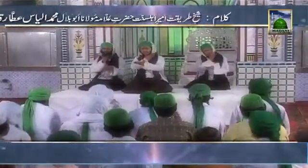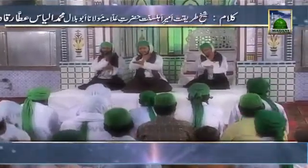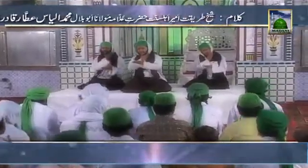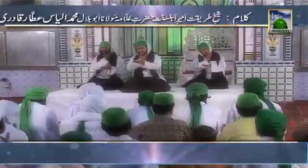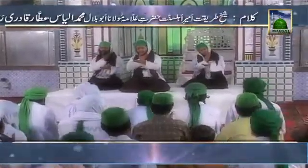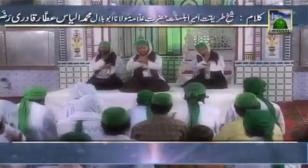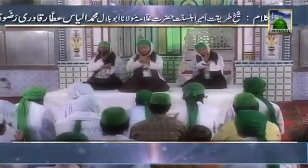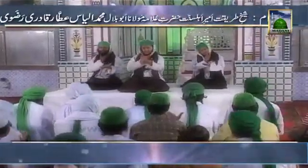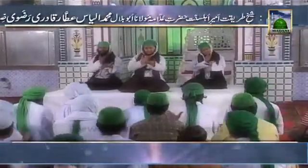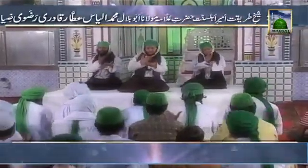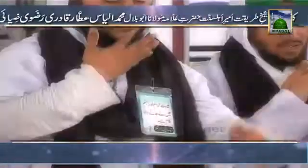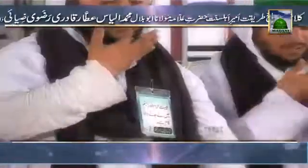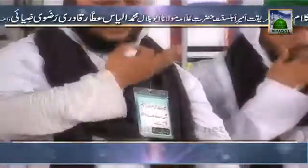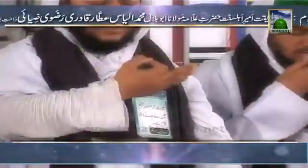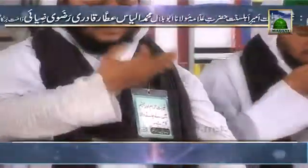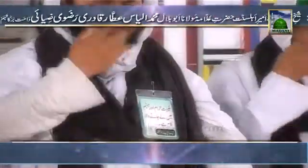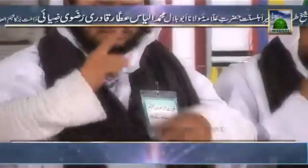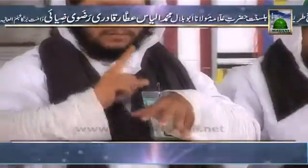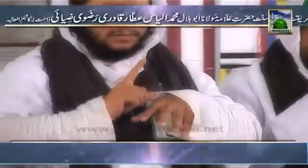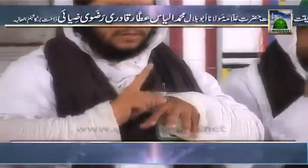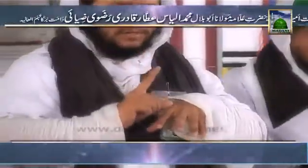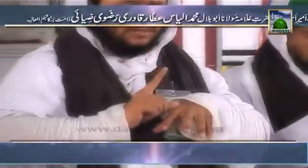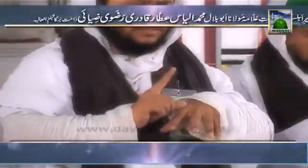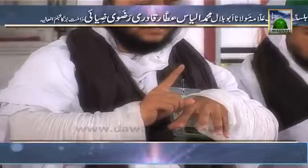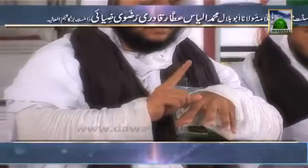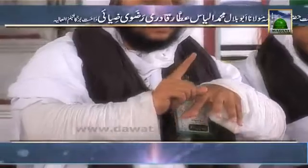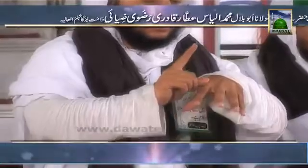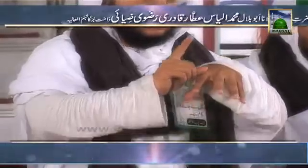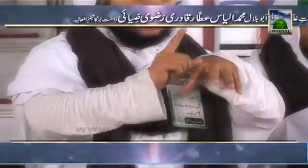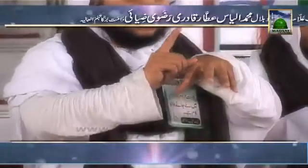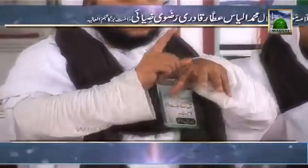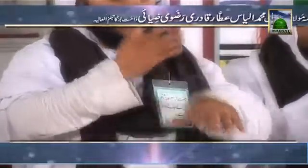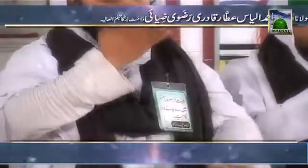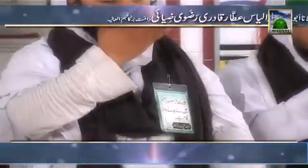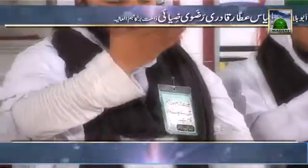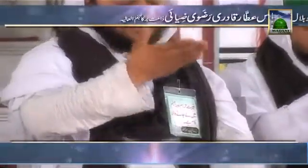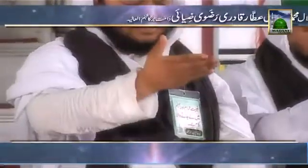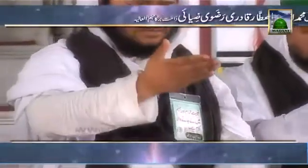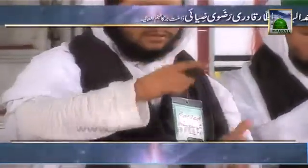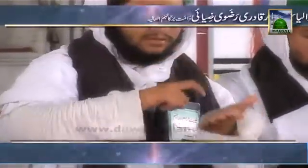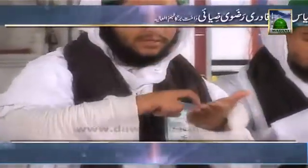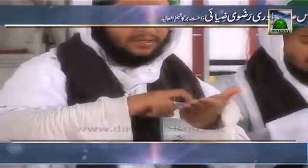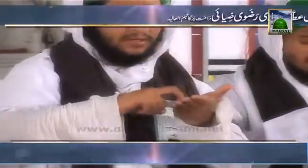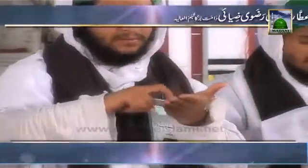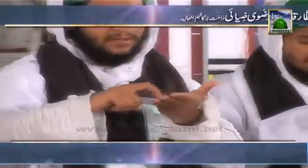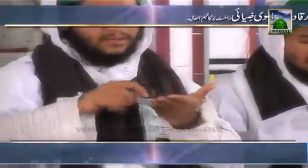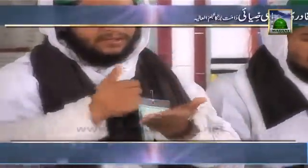کو چاہا میٹھے مدینے کا اس کو